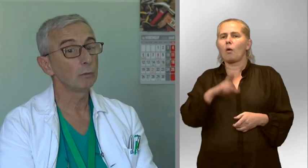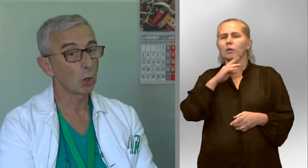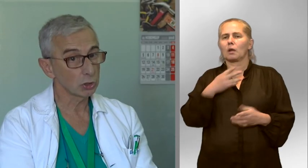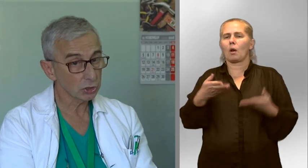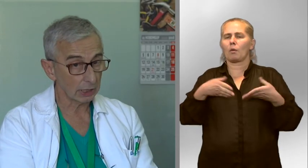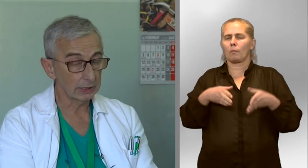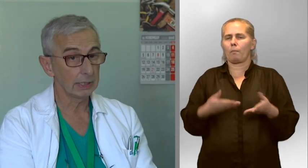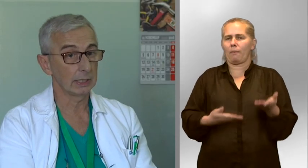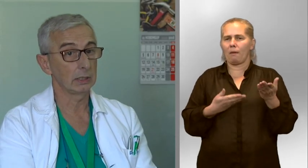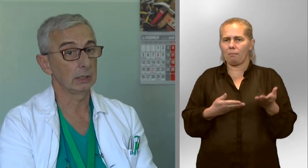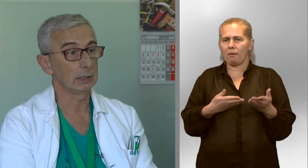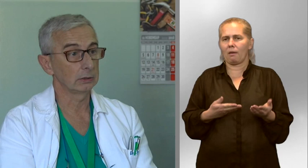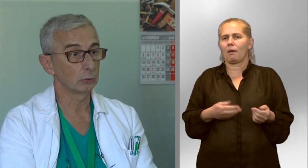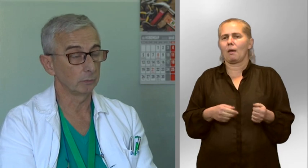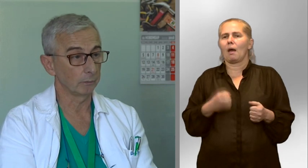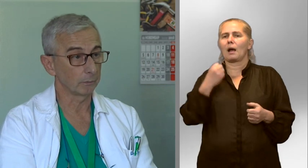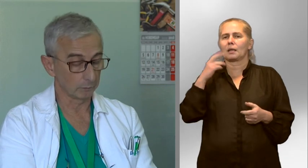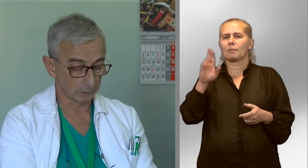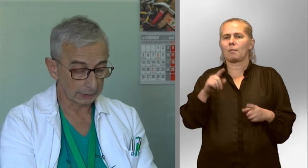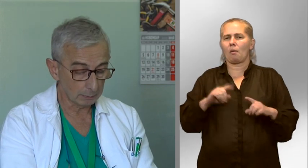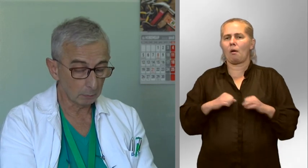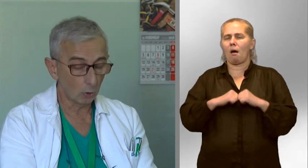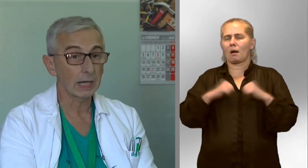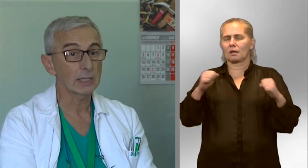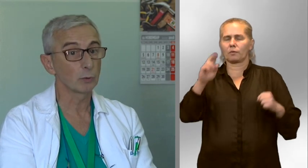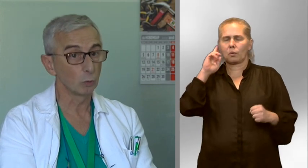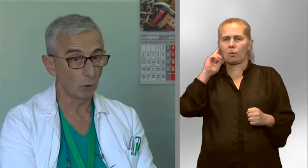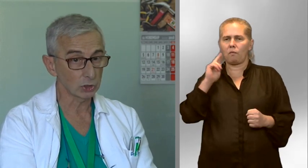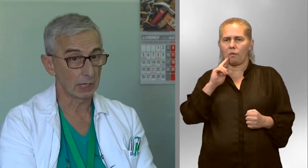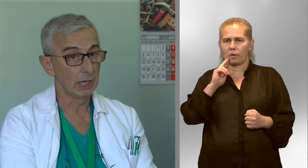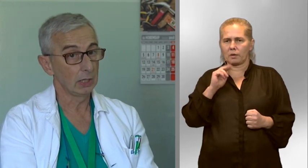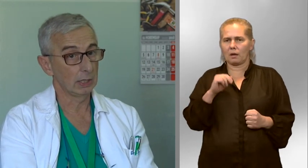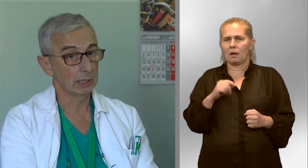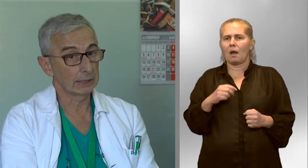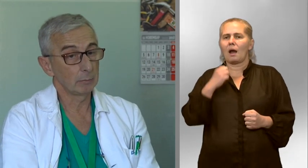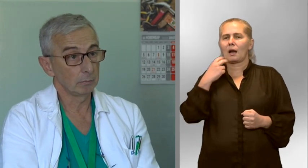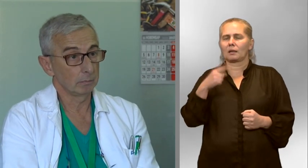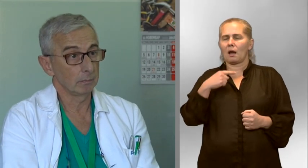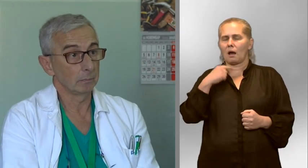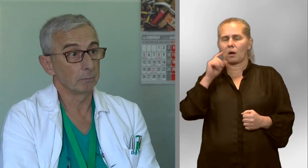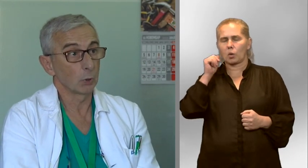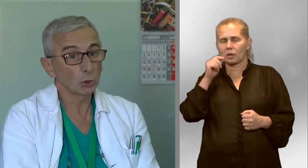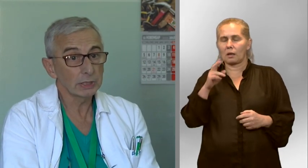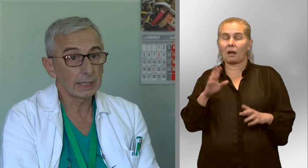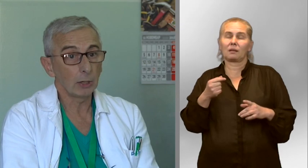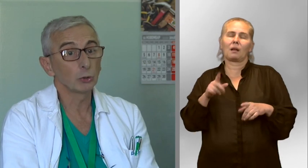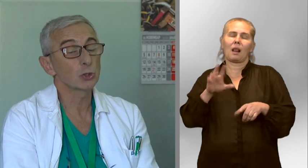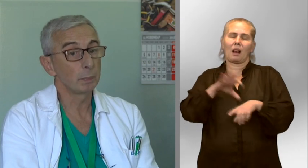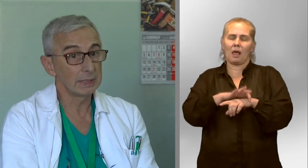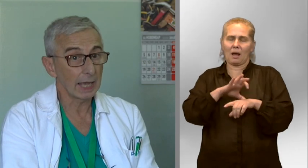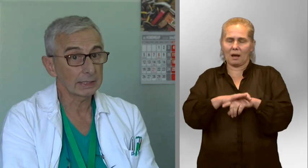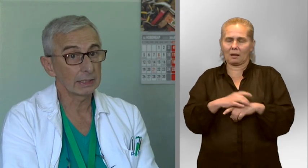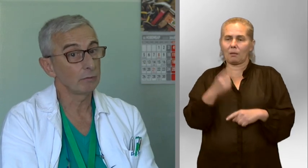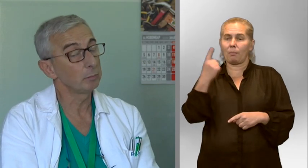Kod novorođenčadi, kada imamo razvoj gluvoće, kada roditelji,